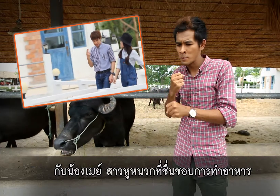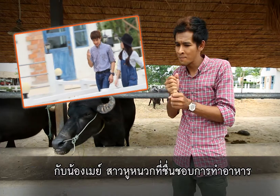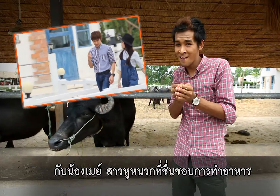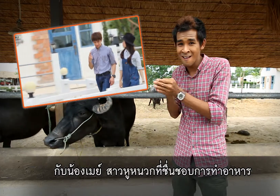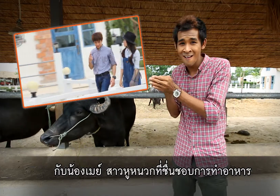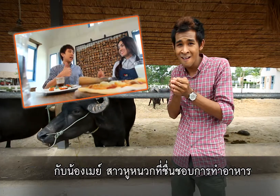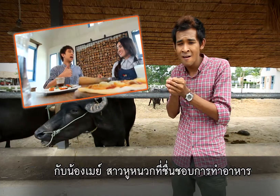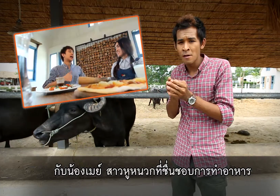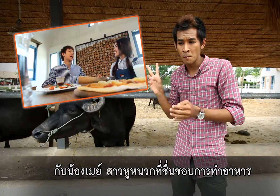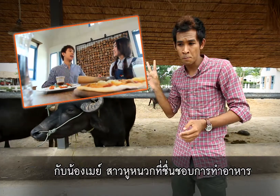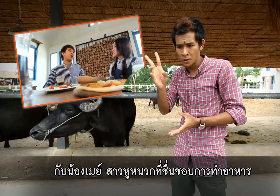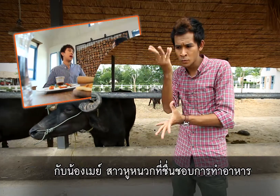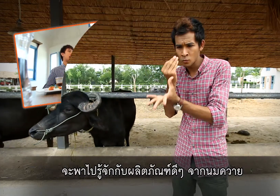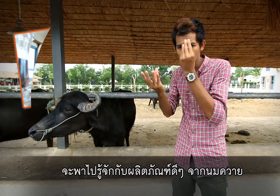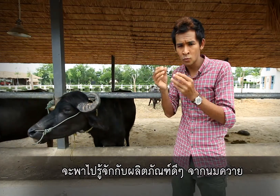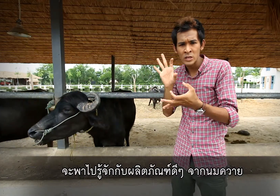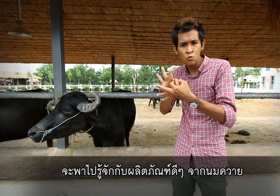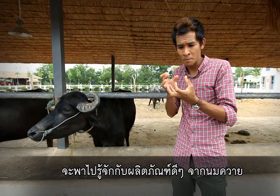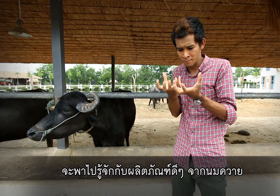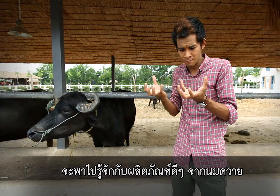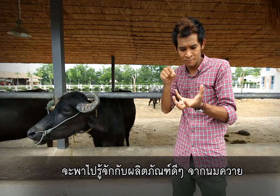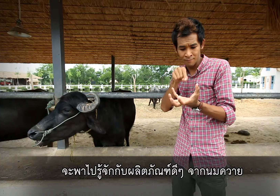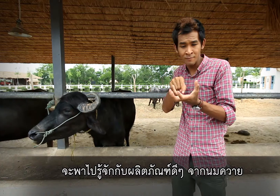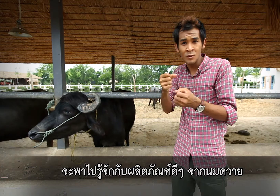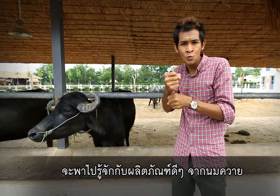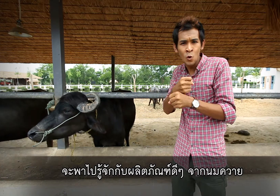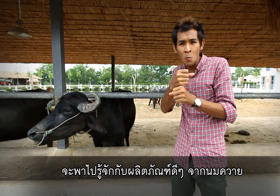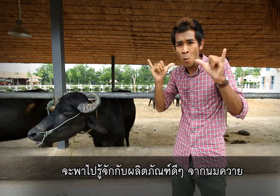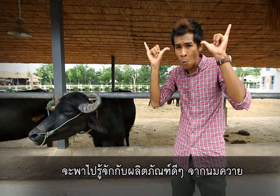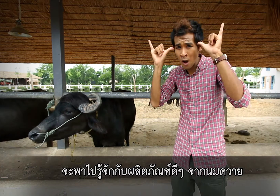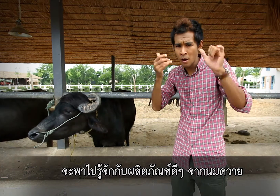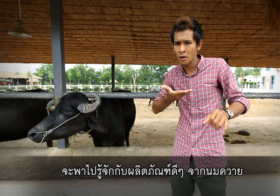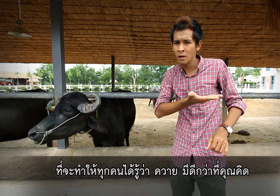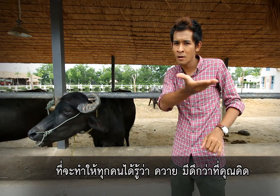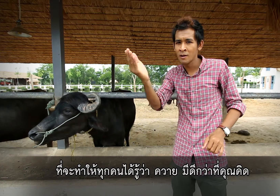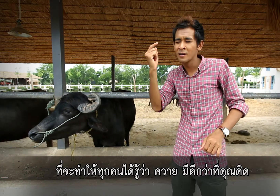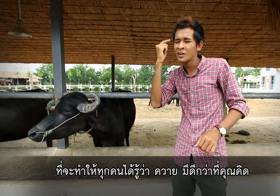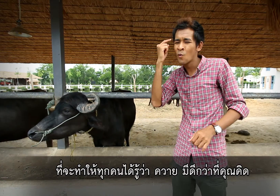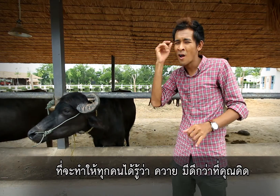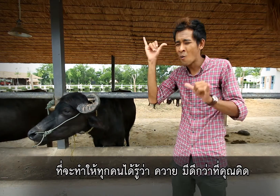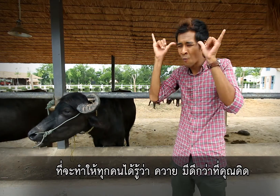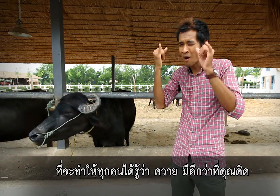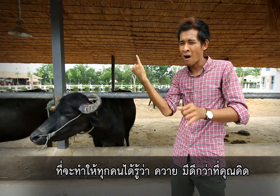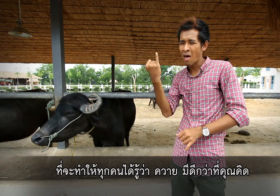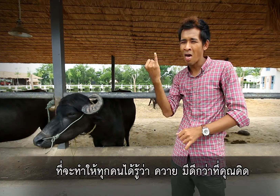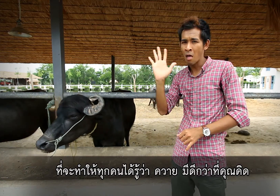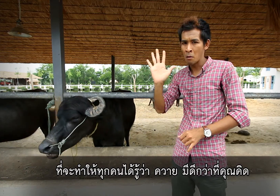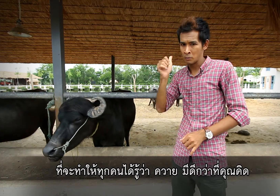ารจะพาไปรู้จักกับผลิตภัณฑ์ดีๆจากนมควายที่ทำให้ทุกคนได้รู้ว่าควาย